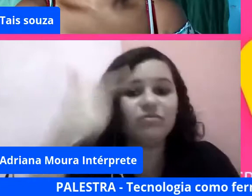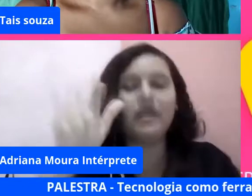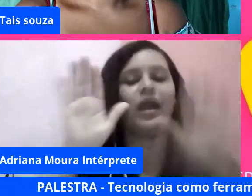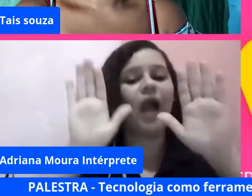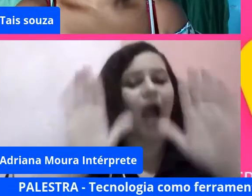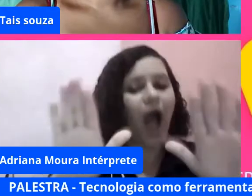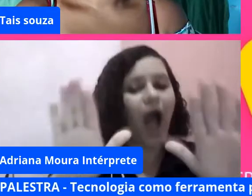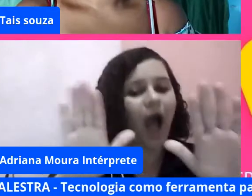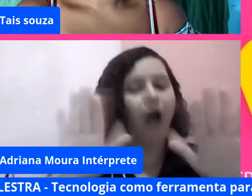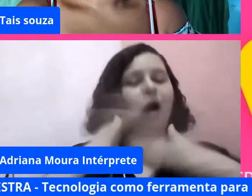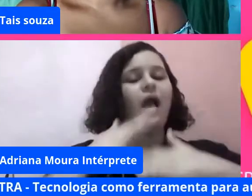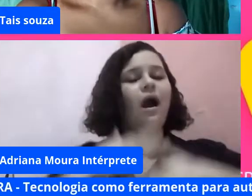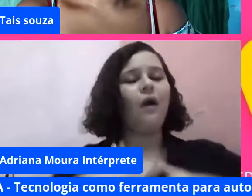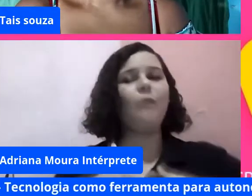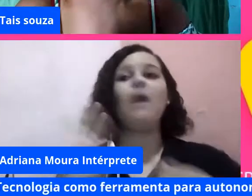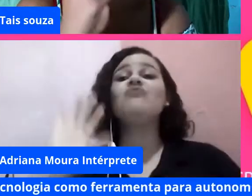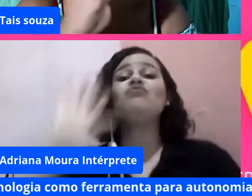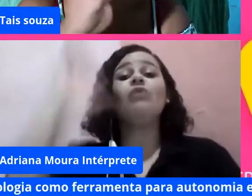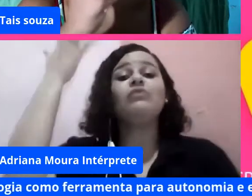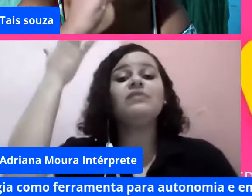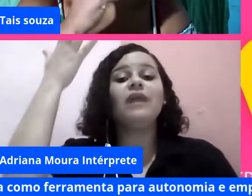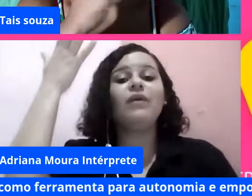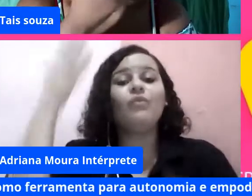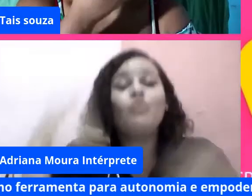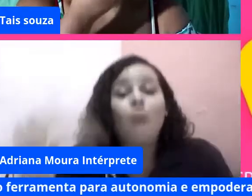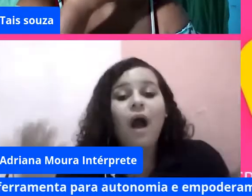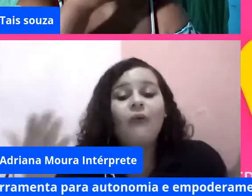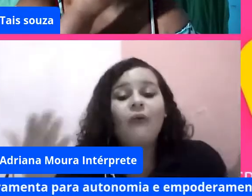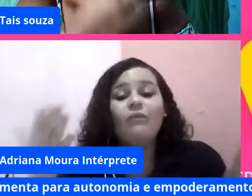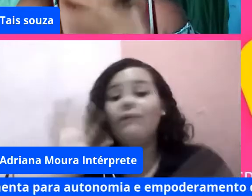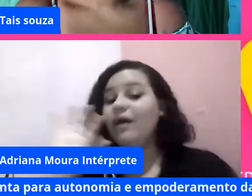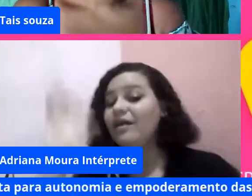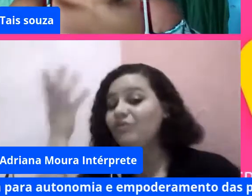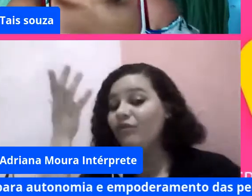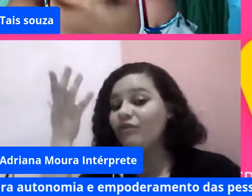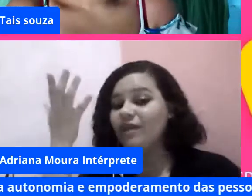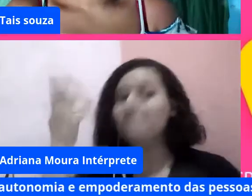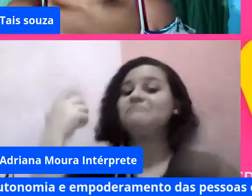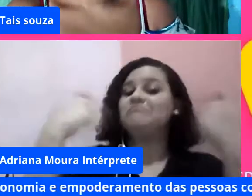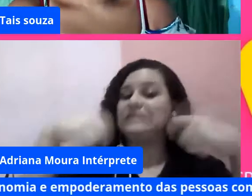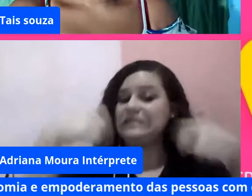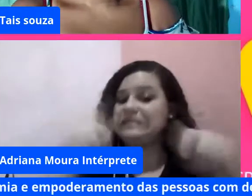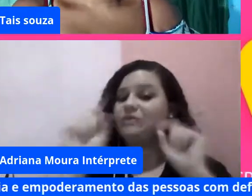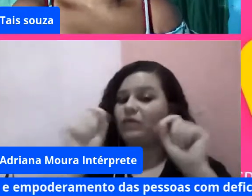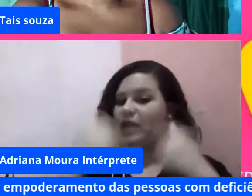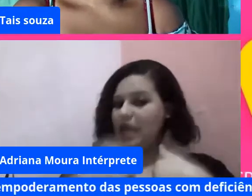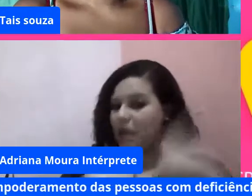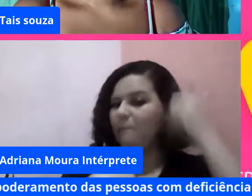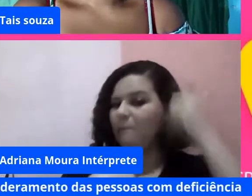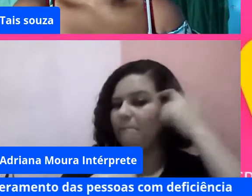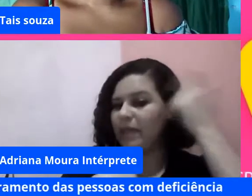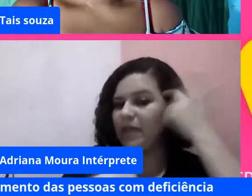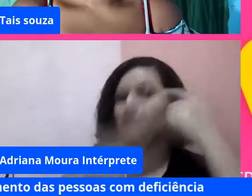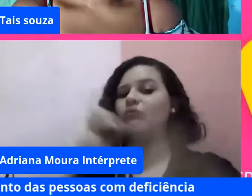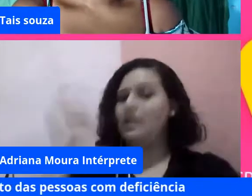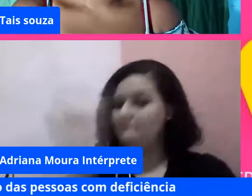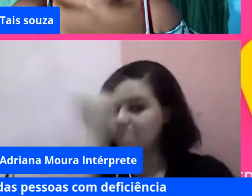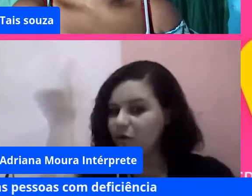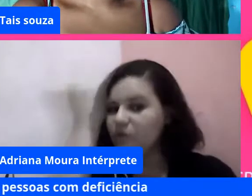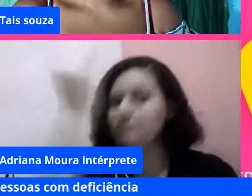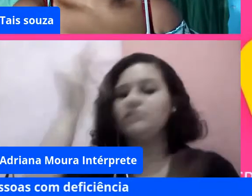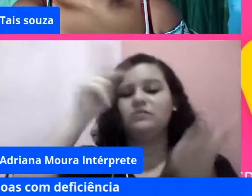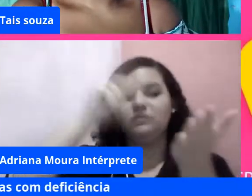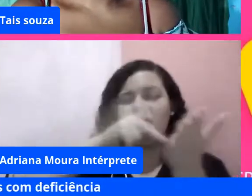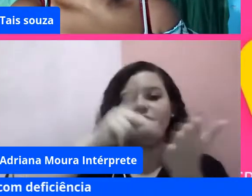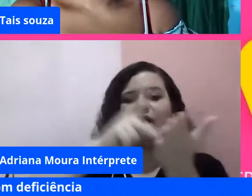solução para resolver isso. E o que acontece dessa forma? O que, que eu acho que é importante ressaltar nesse momento, né,